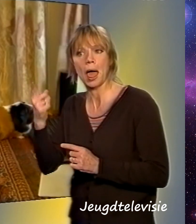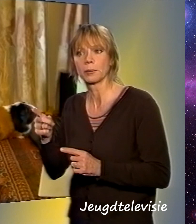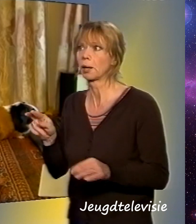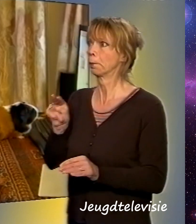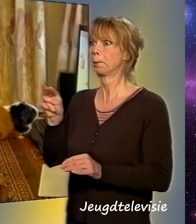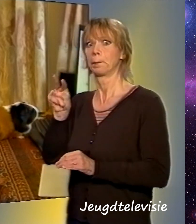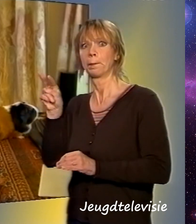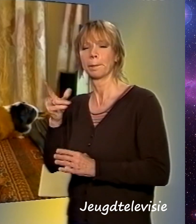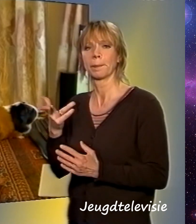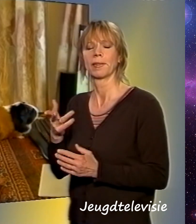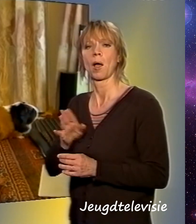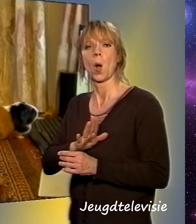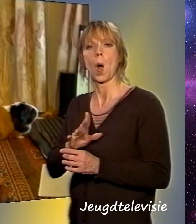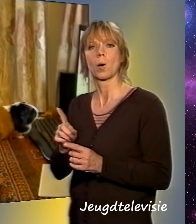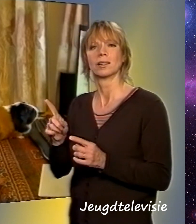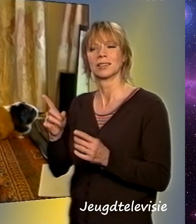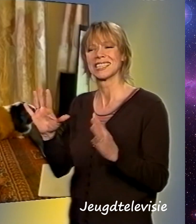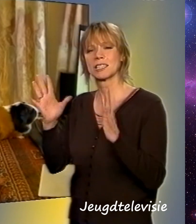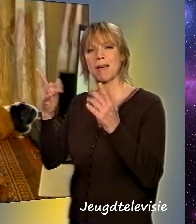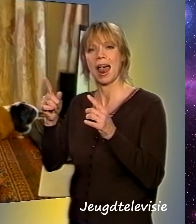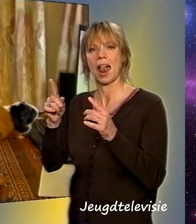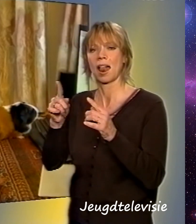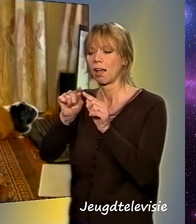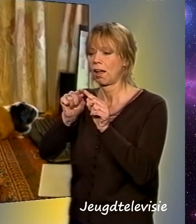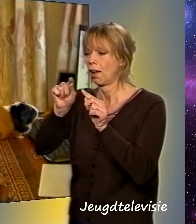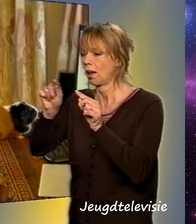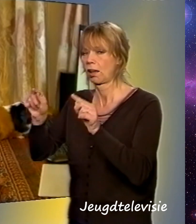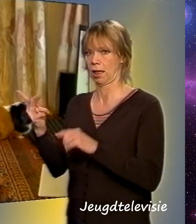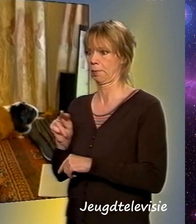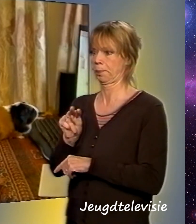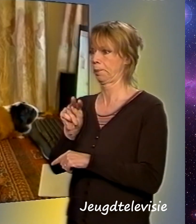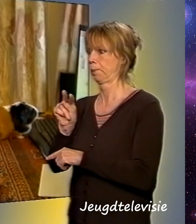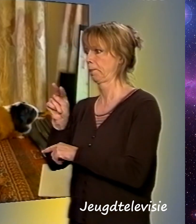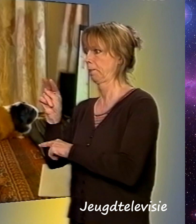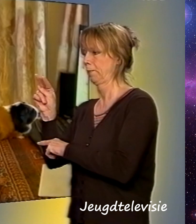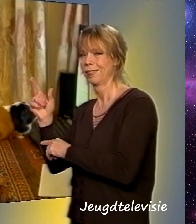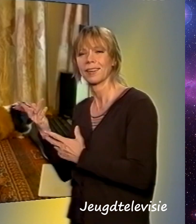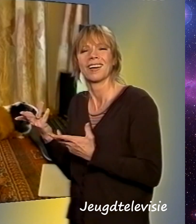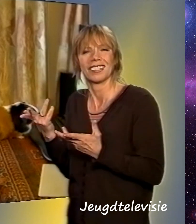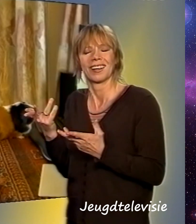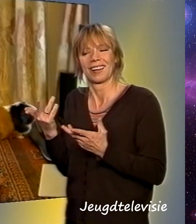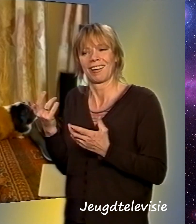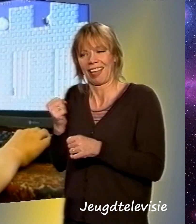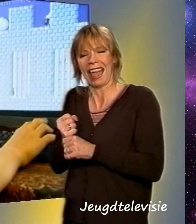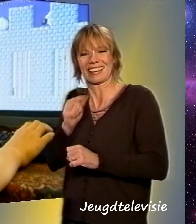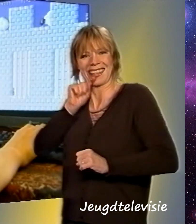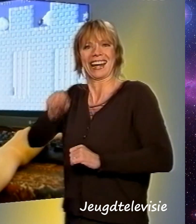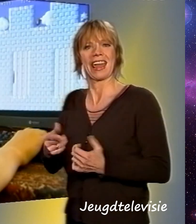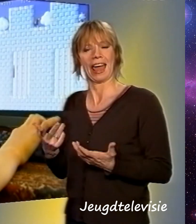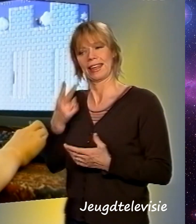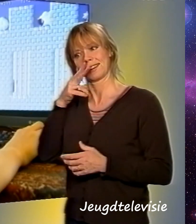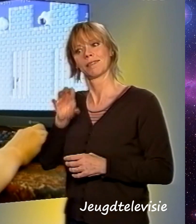korte bewegingen van spel wat zien wie echt helemaal gaat volgen en de geluidjes dat ze nou kom plea geer en zo en zo wat ik het ontdekken